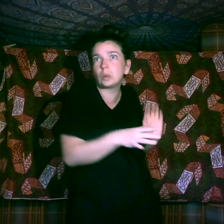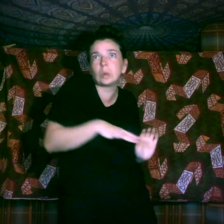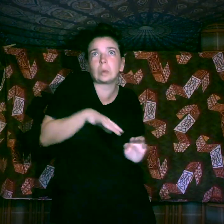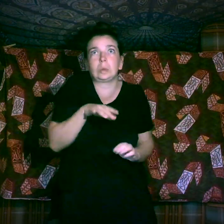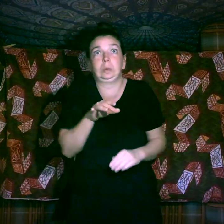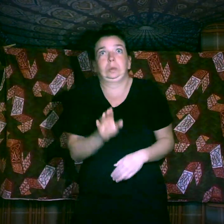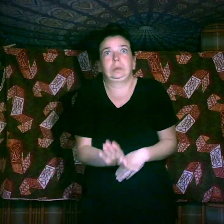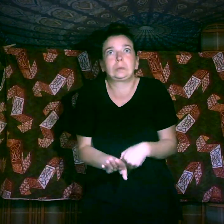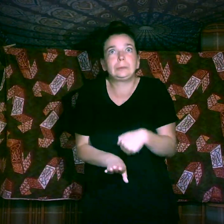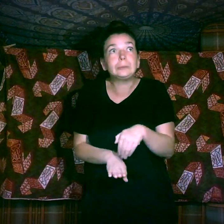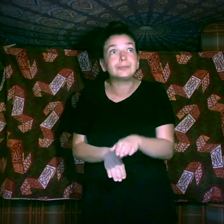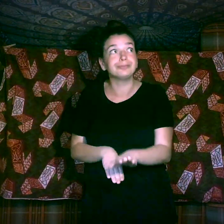Ouh,